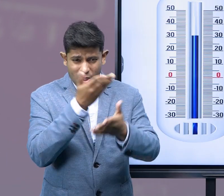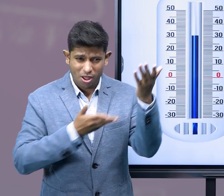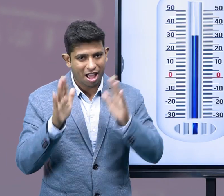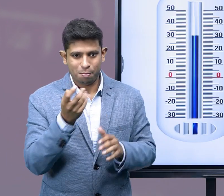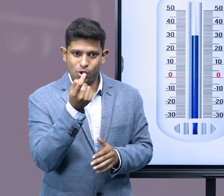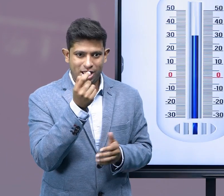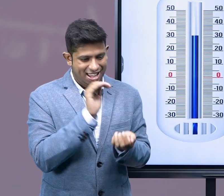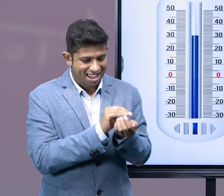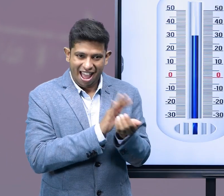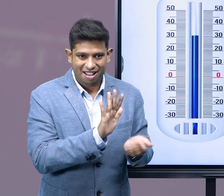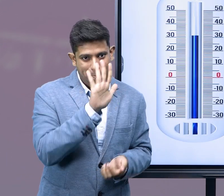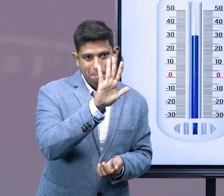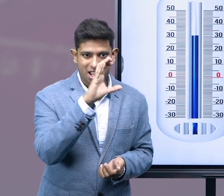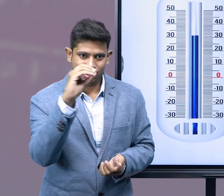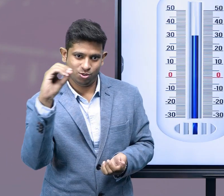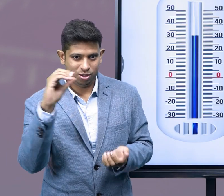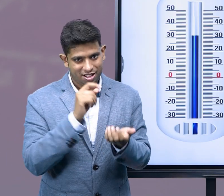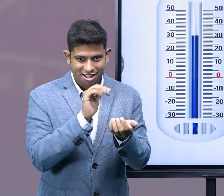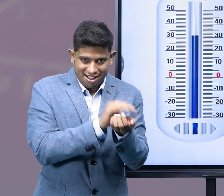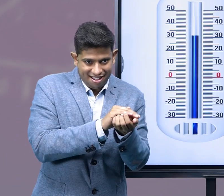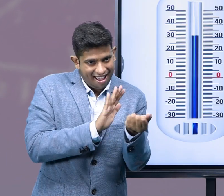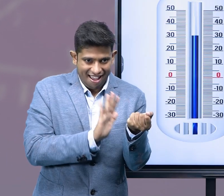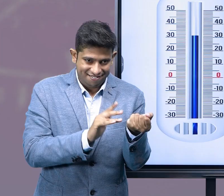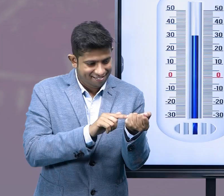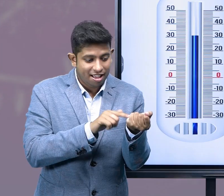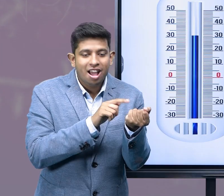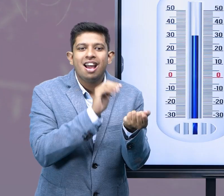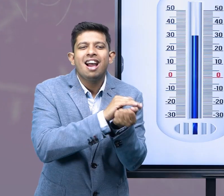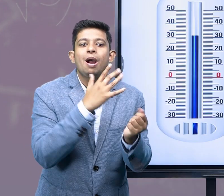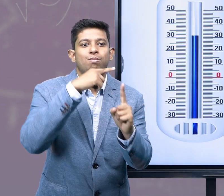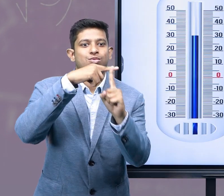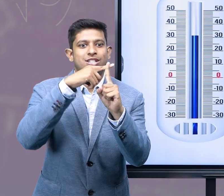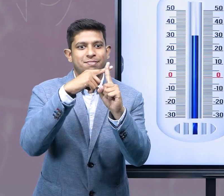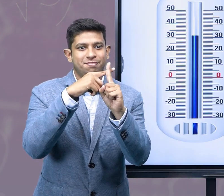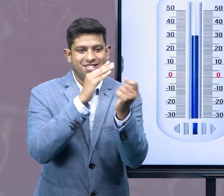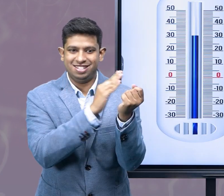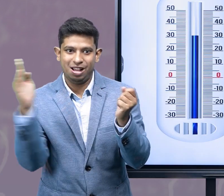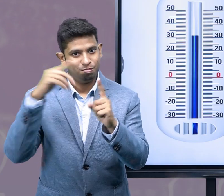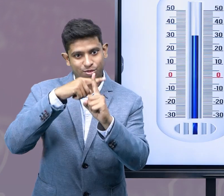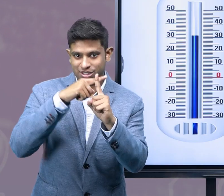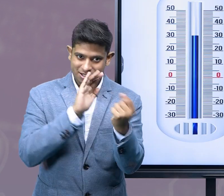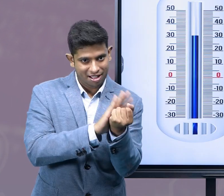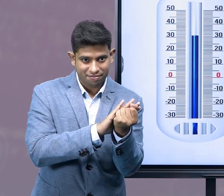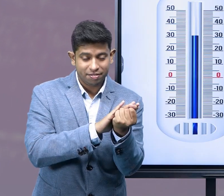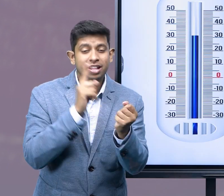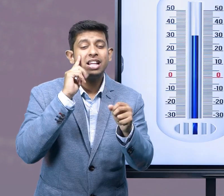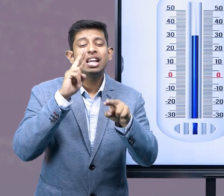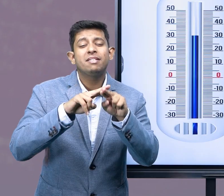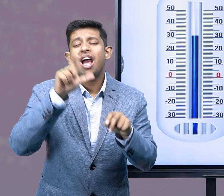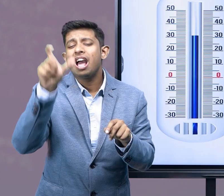उदाहरण के लिए, यदि आपने पास 500 रुपए हैं तो वह एक धनात्मक पूर्णांक